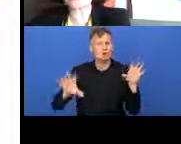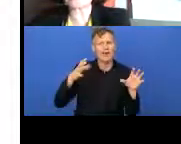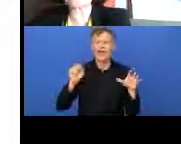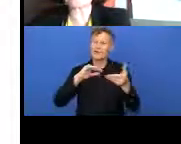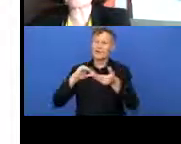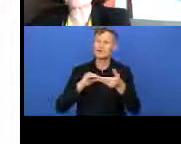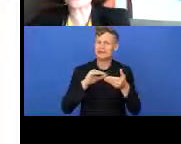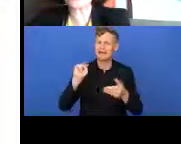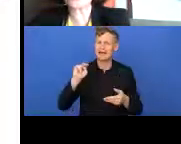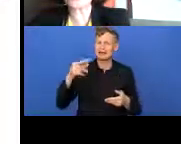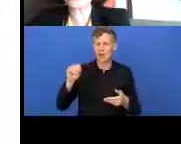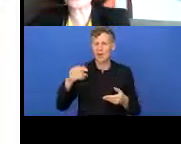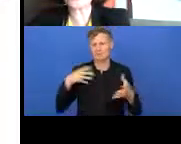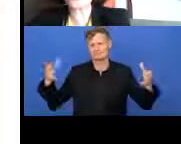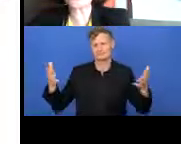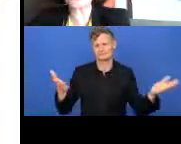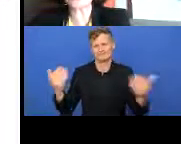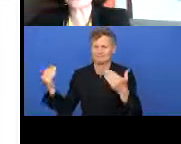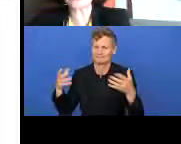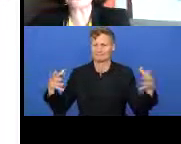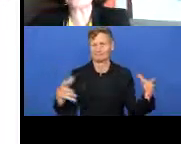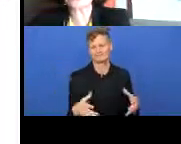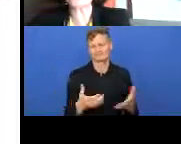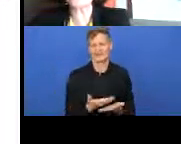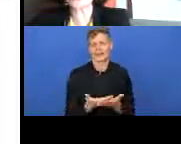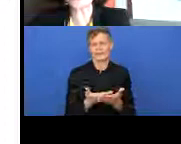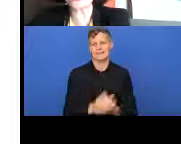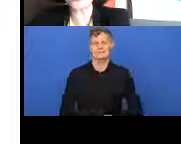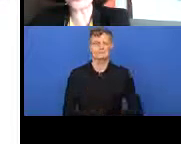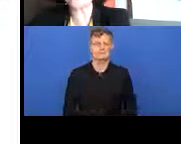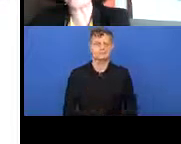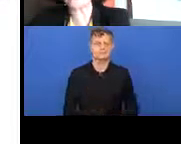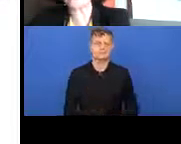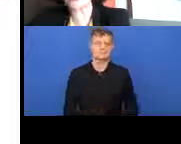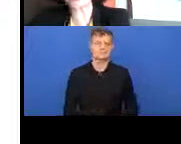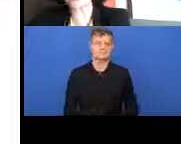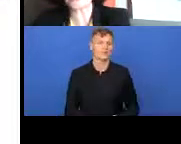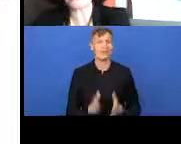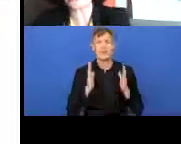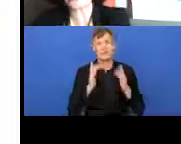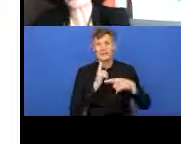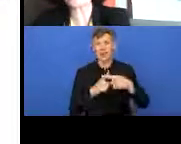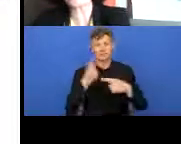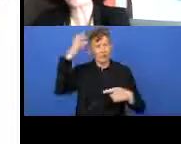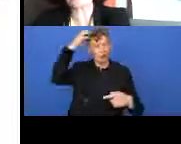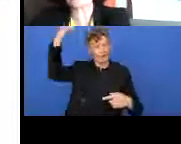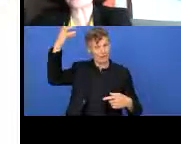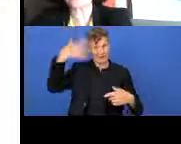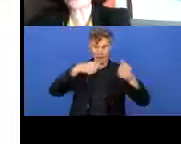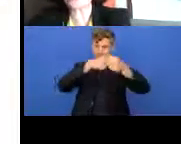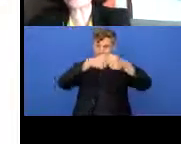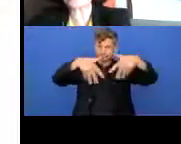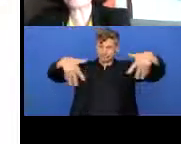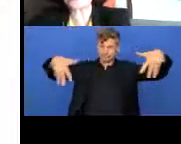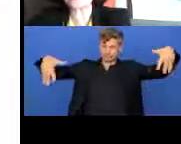Il est également important d'avoir que la coopération doit être horizontale entre les secteurs du gouvernement,